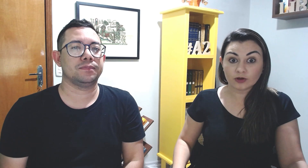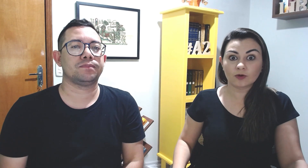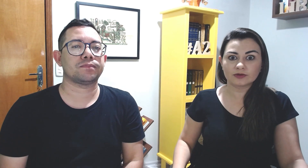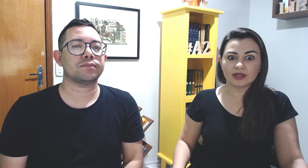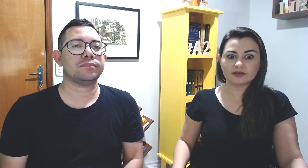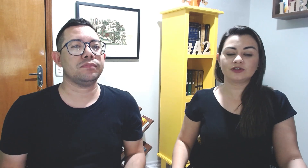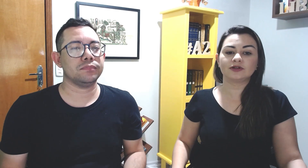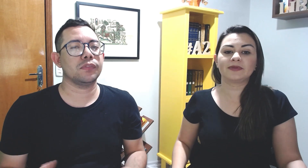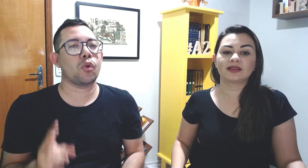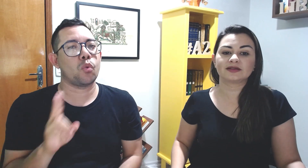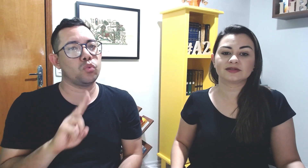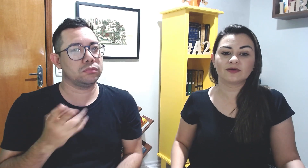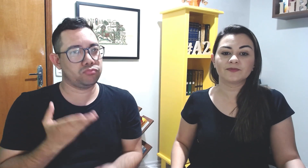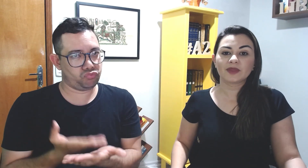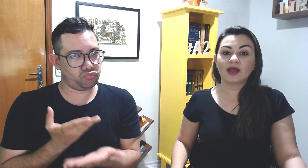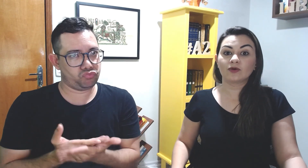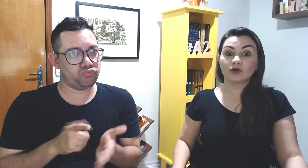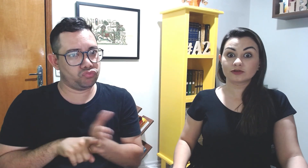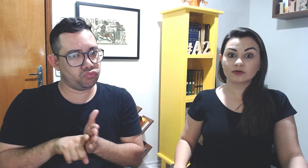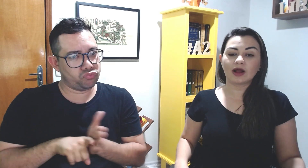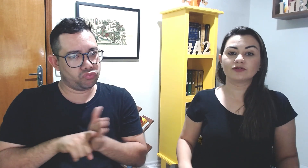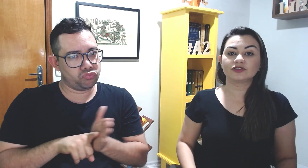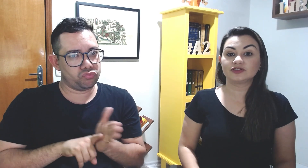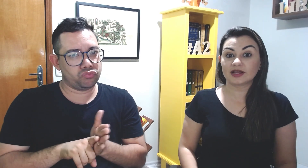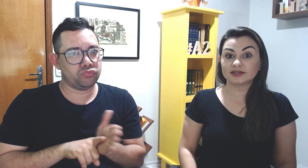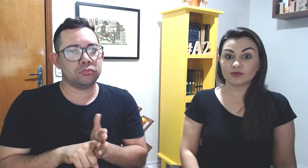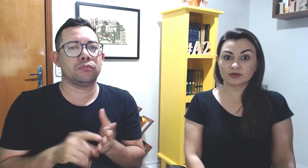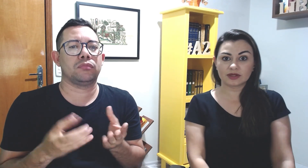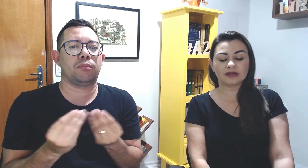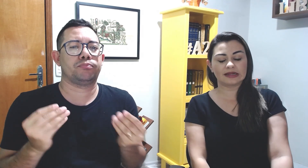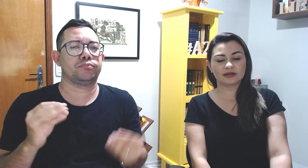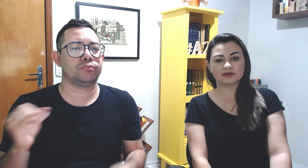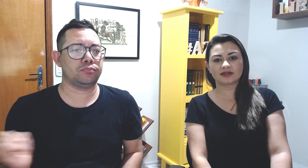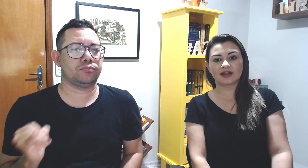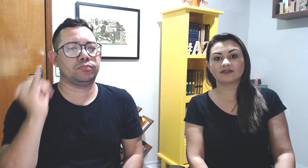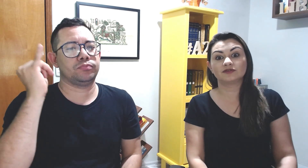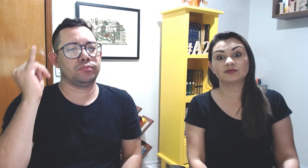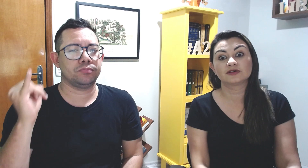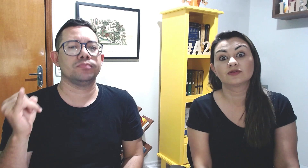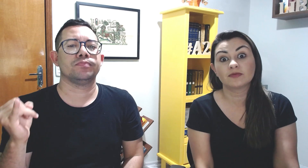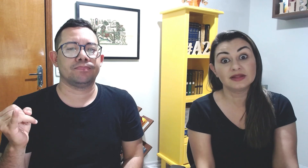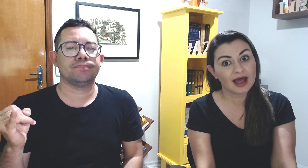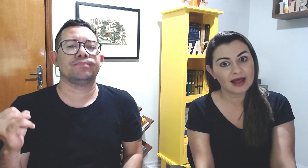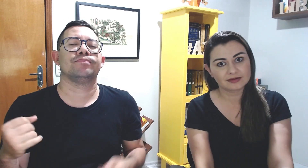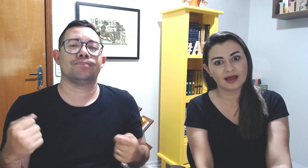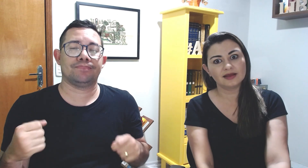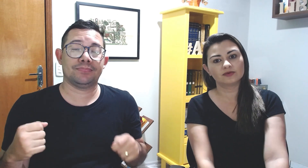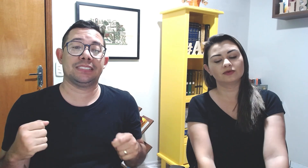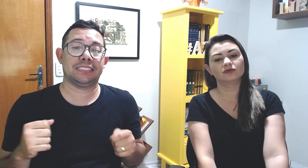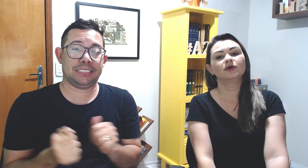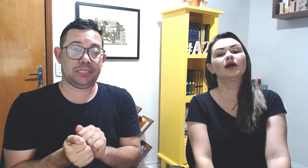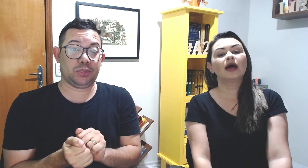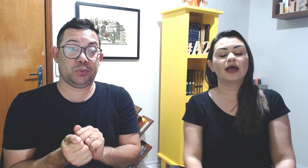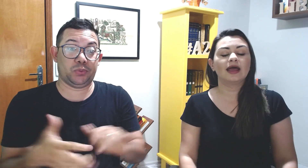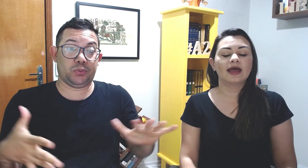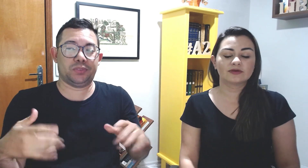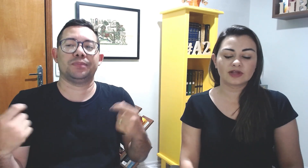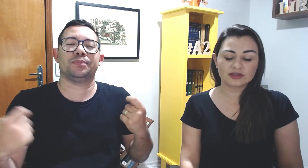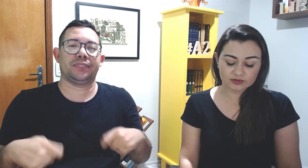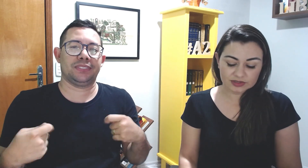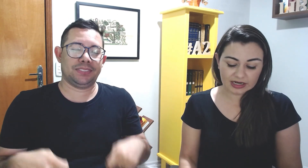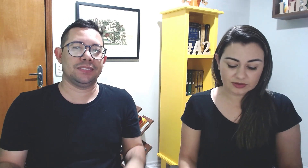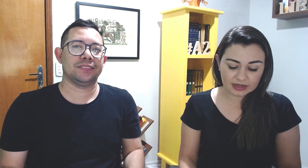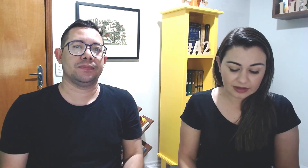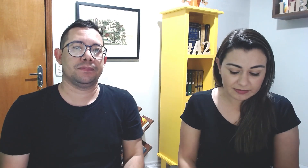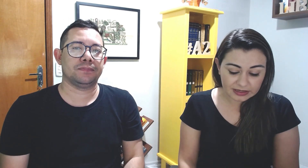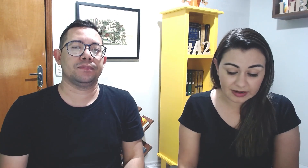o nosso contexto de interpretação, é o nosso lugar onde a gente está executando ali a nossa tarefa, a gente precisa dominar, tá? Os